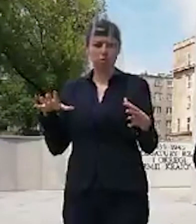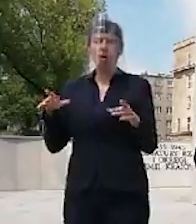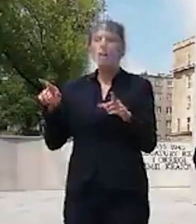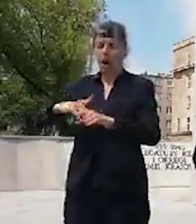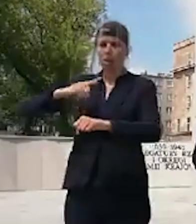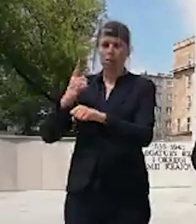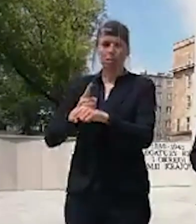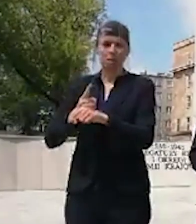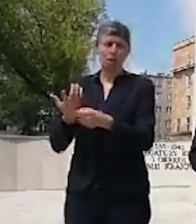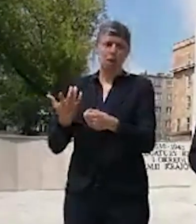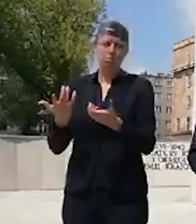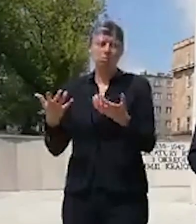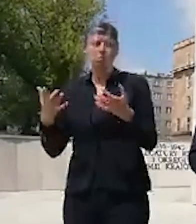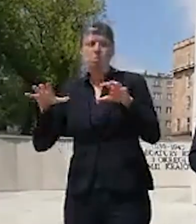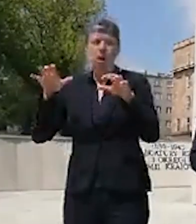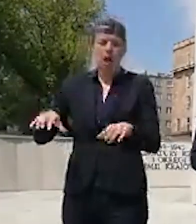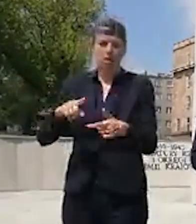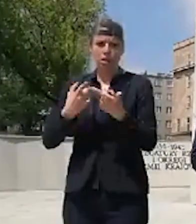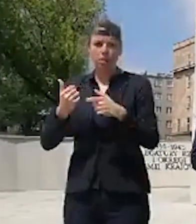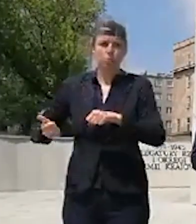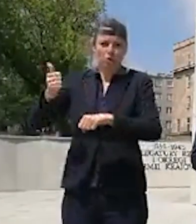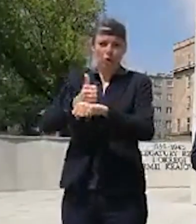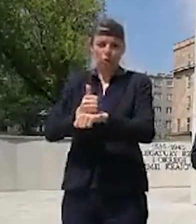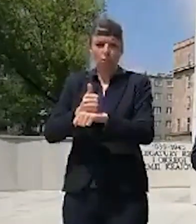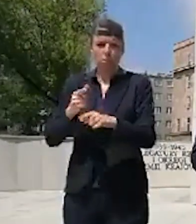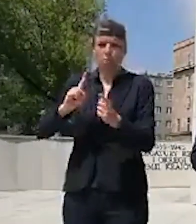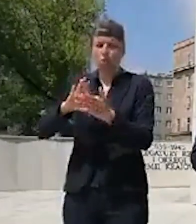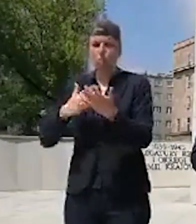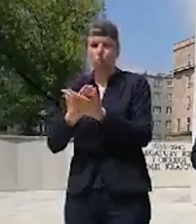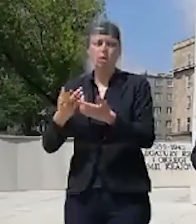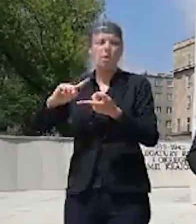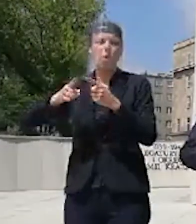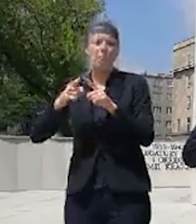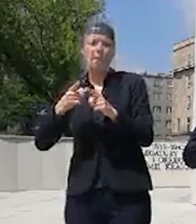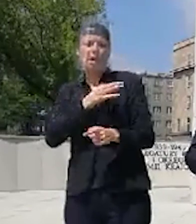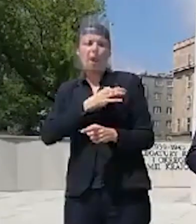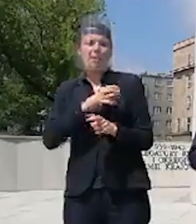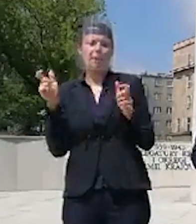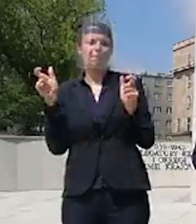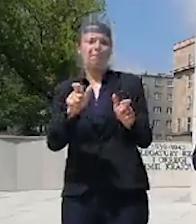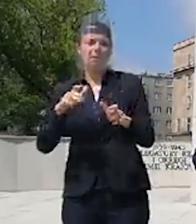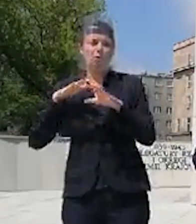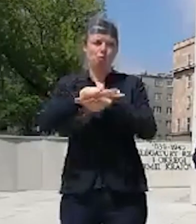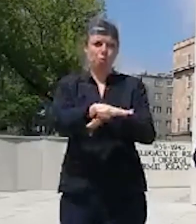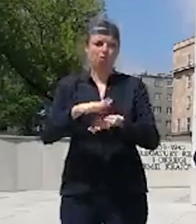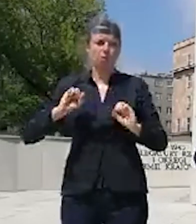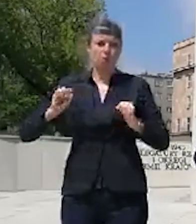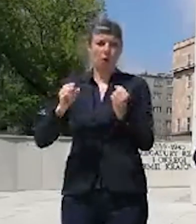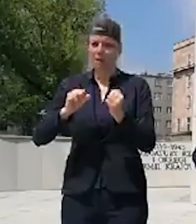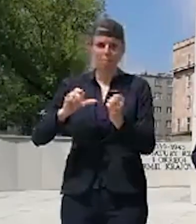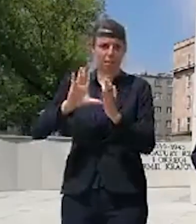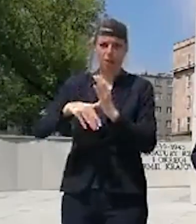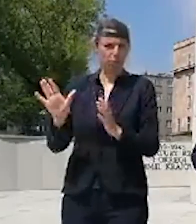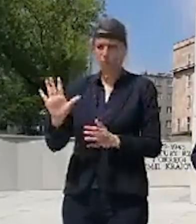prezesa, przewodniczącego czy organów partyjnych mają wpływ na funkcjonowanie miasta. Niestety samorządy, proszę Państwa, stykają